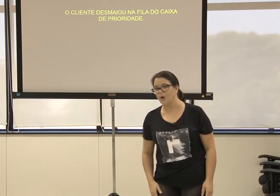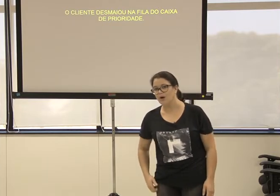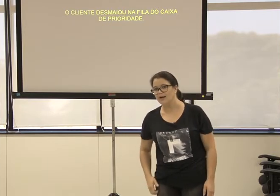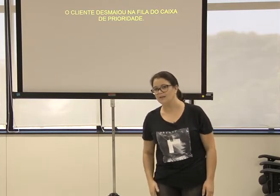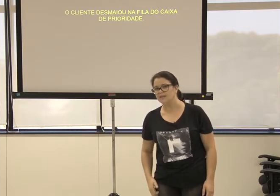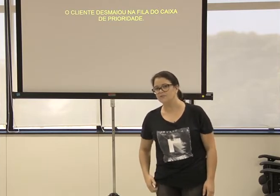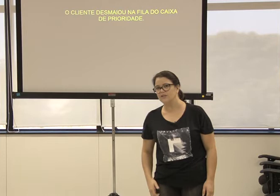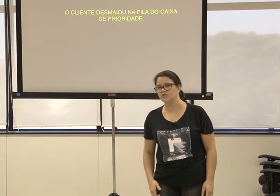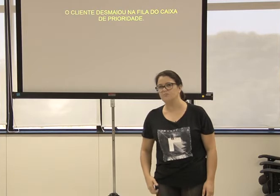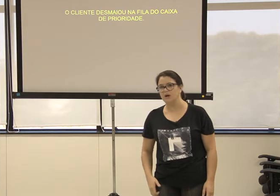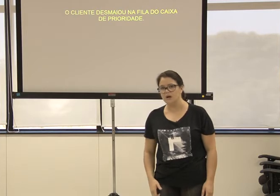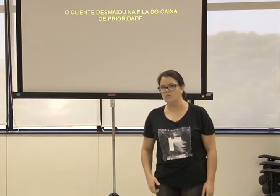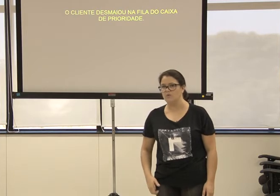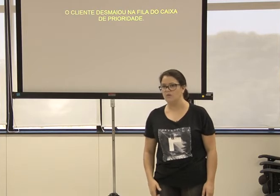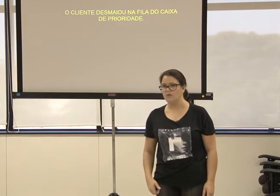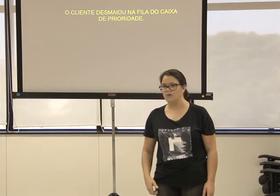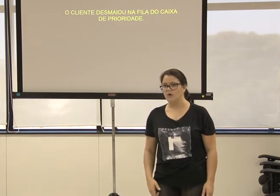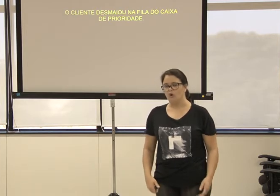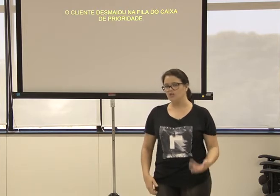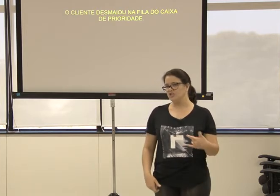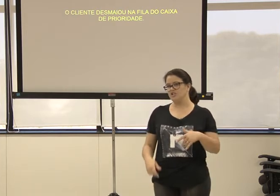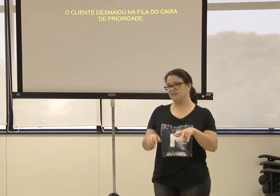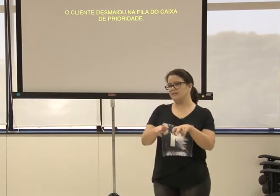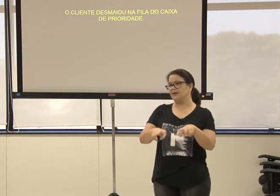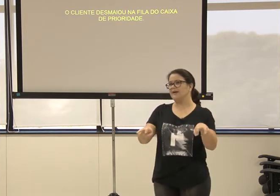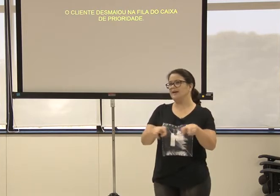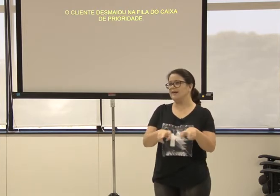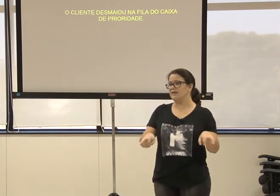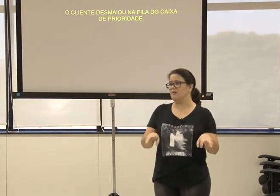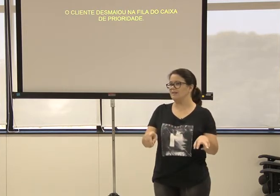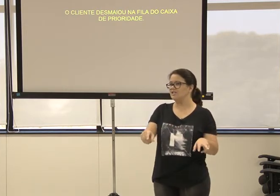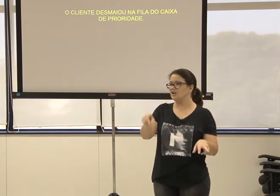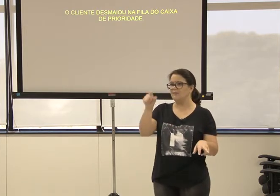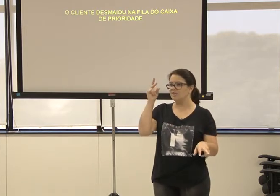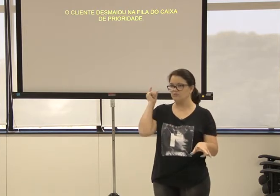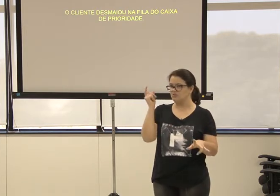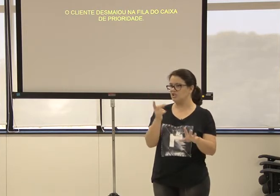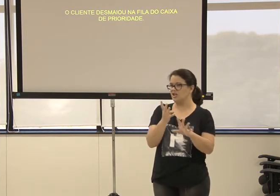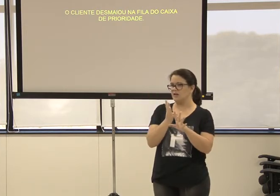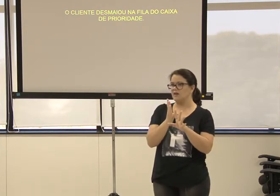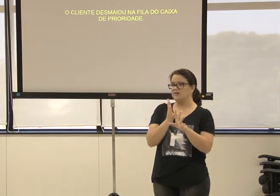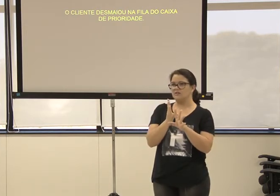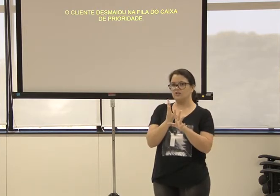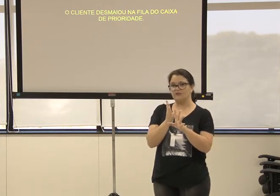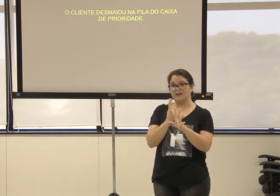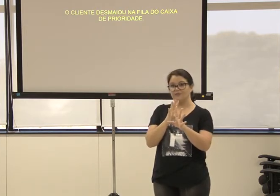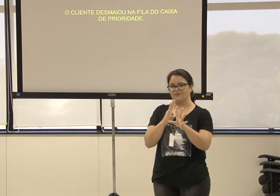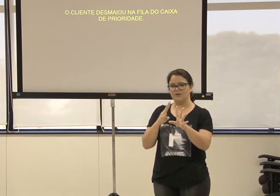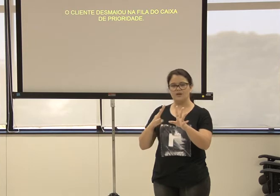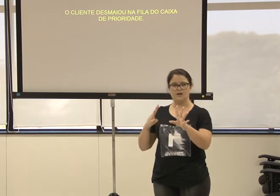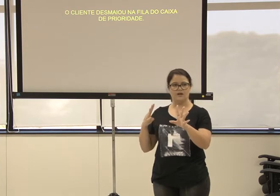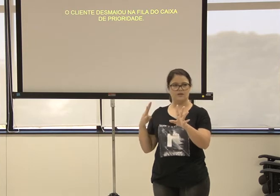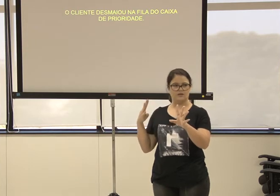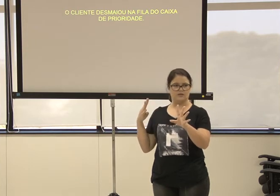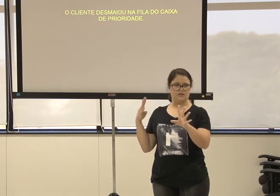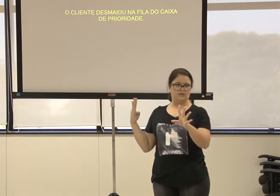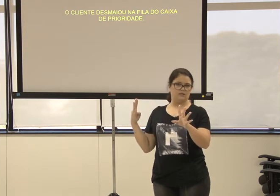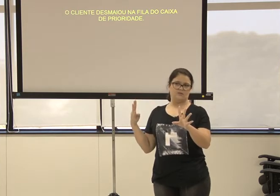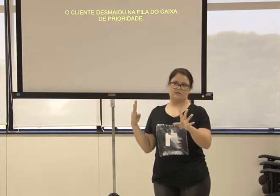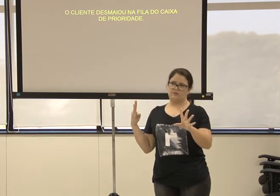porcaria daquelas filas de banco, hoje em dia você tem cadeirinha, mas antigamente não tinha. Você tinha que ficar na fila. Eu ainda admiro